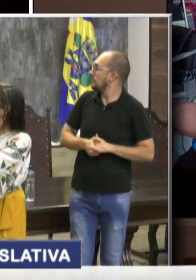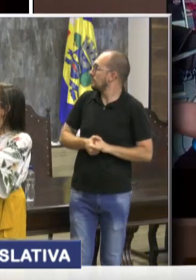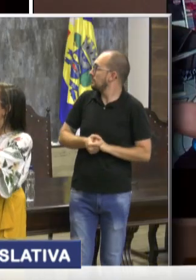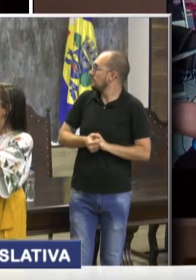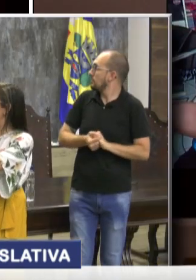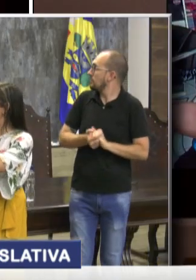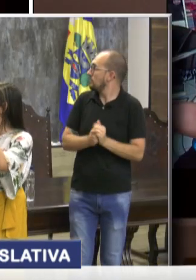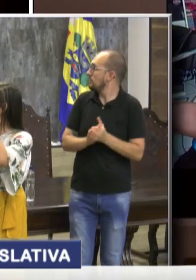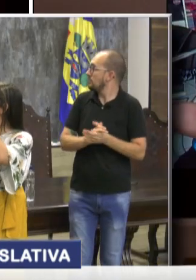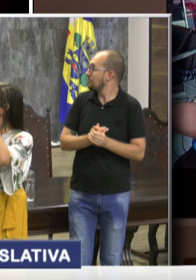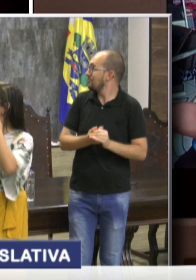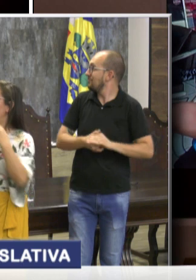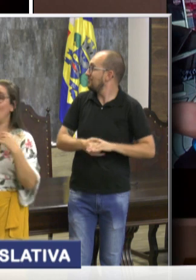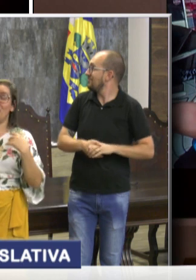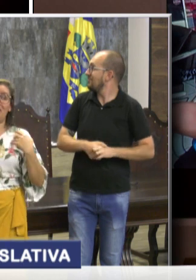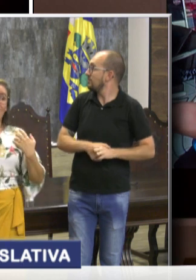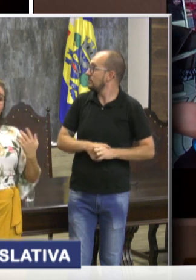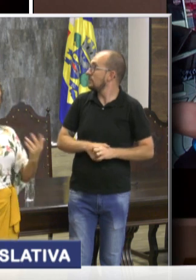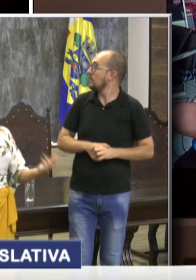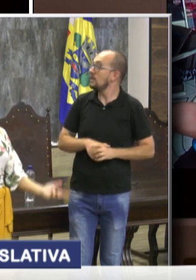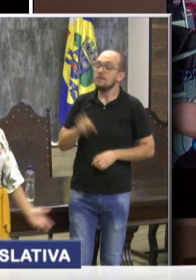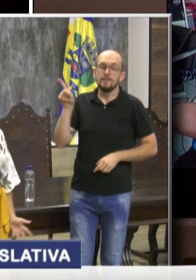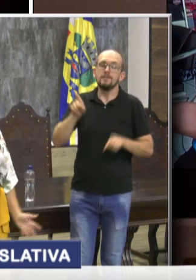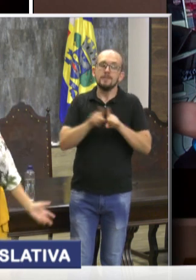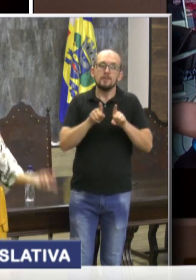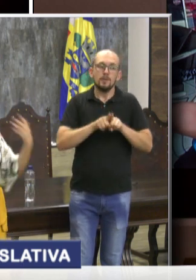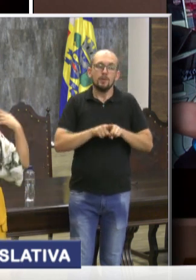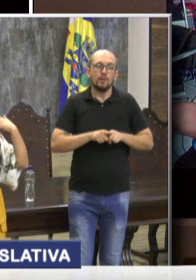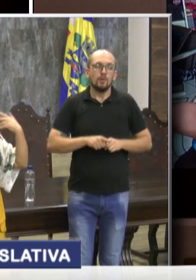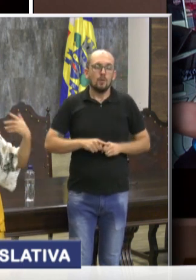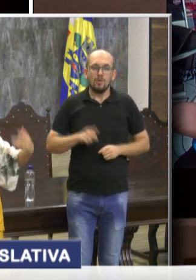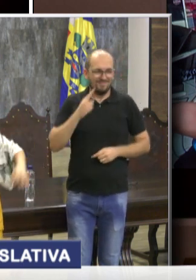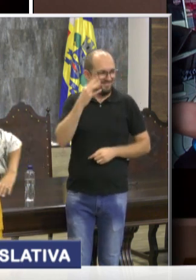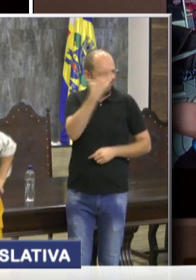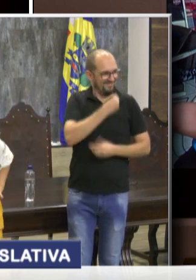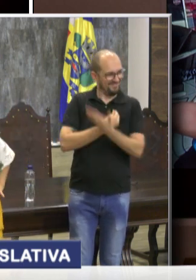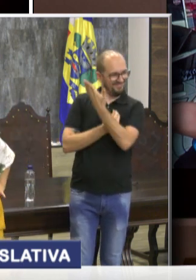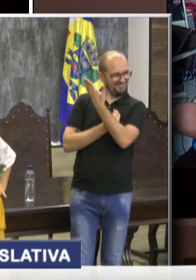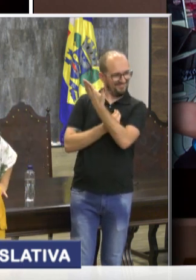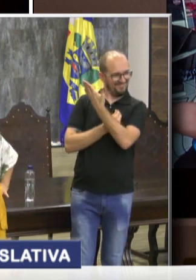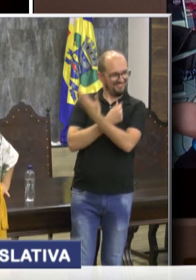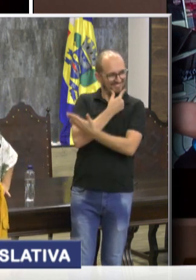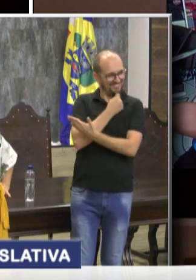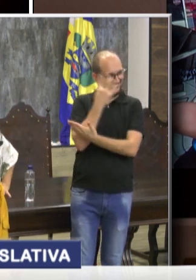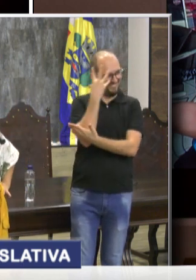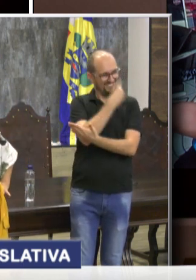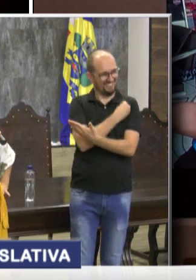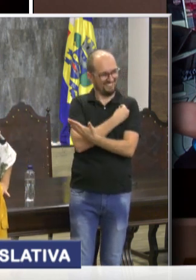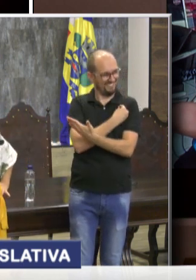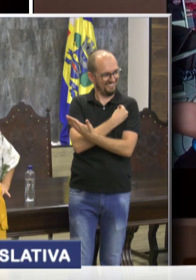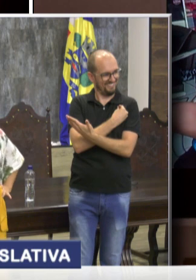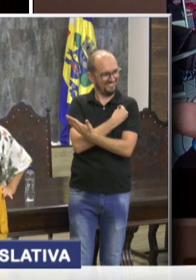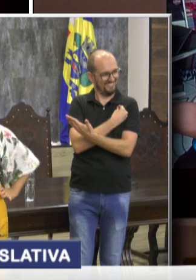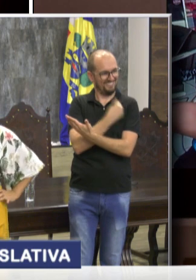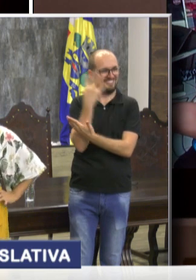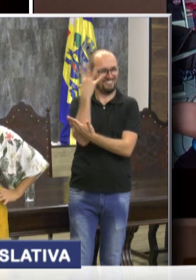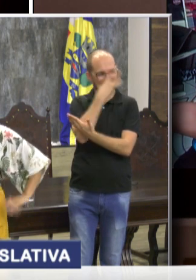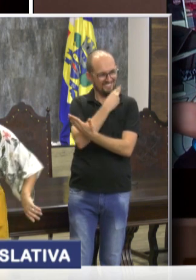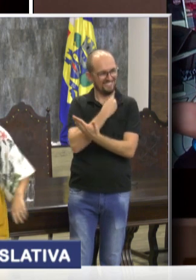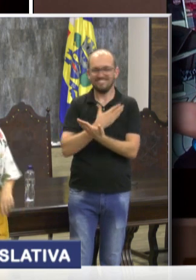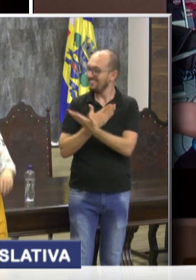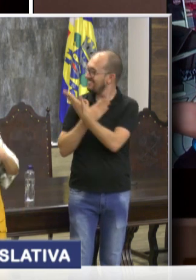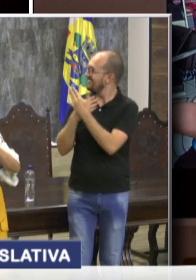Aqui também a gente tem algo que foi para nós uma conquista. Olha como ele está lindo, gente. Que moço lindo. Né? Ai, que